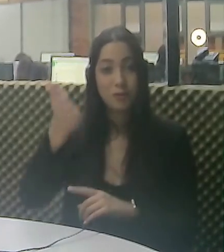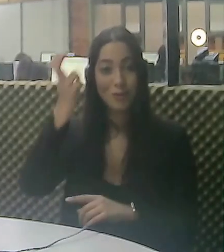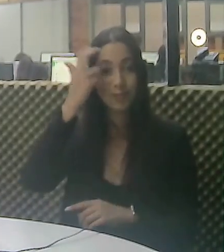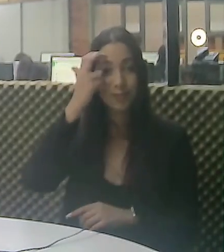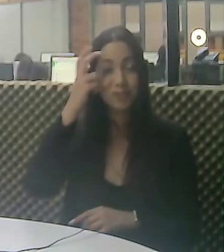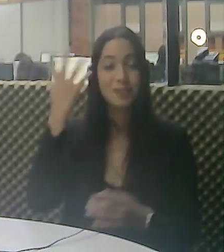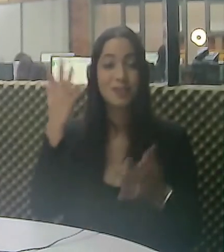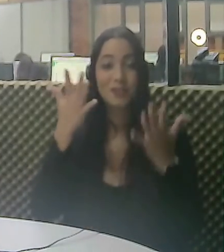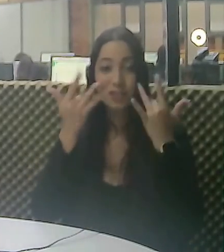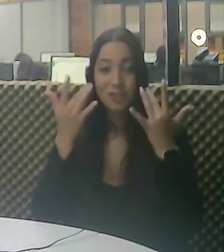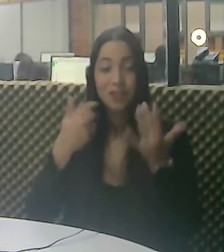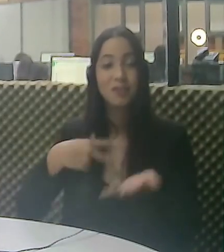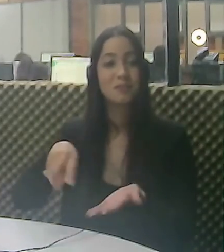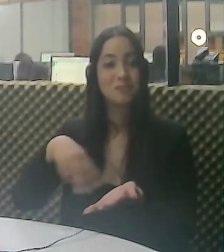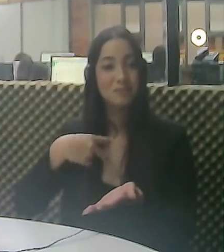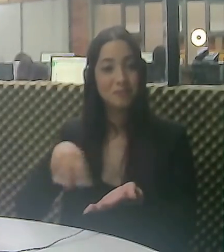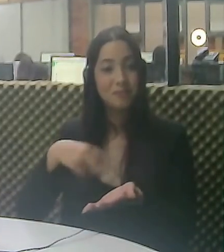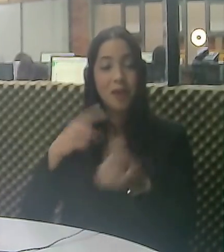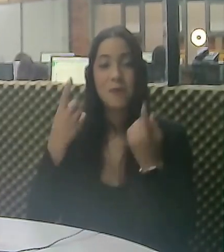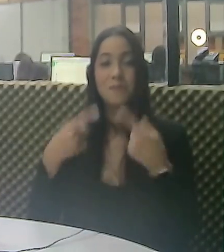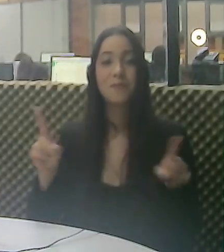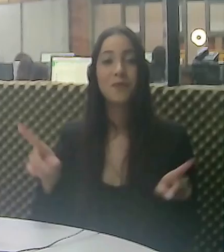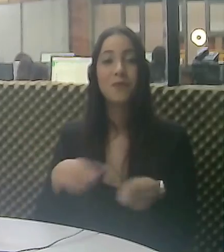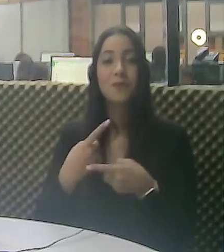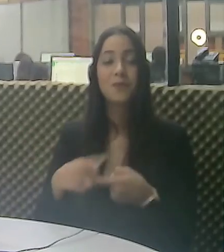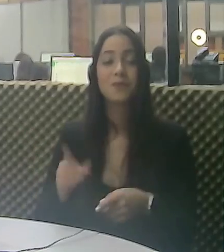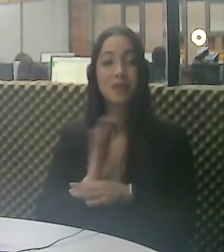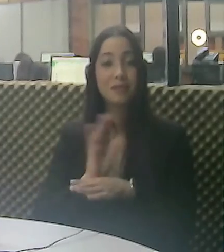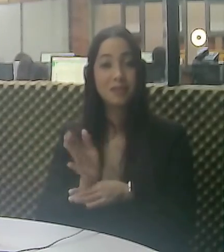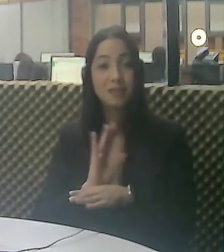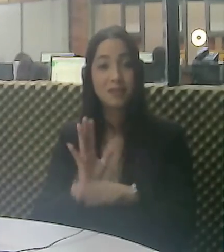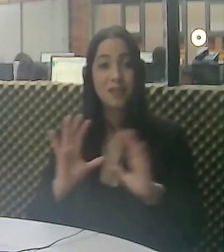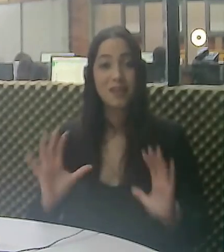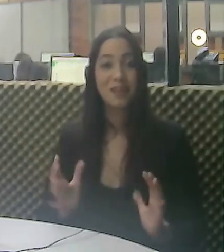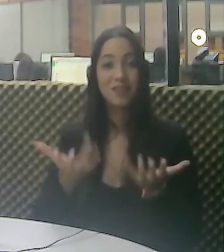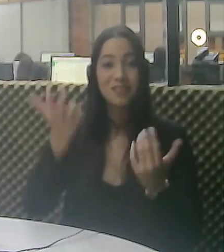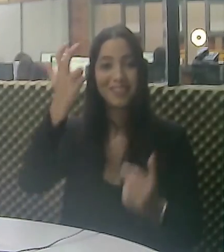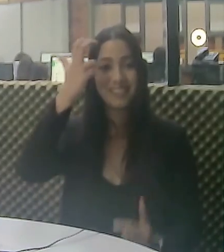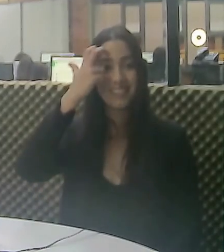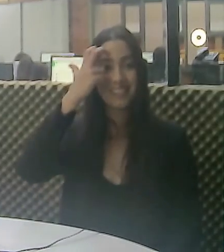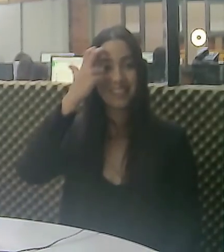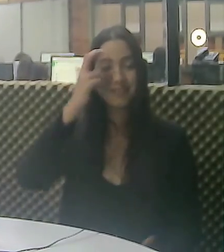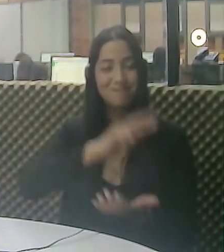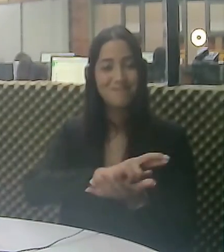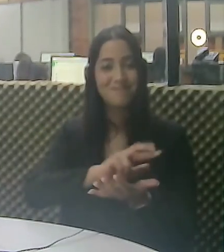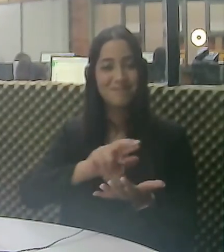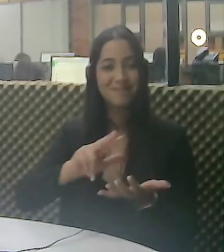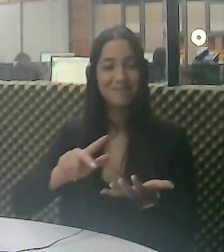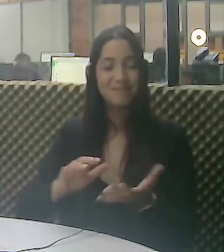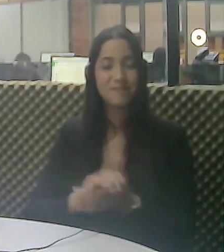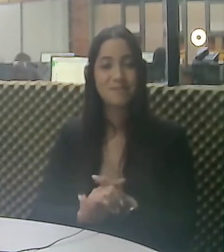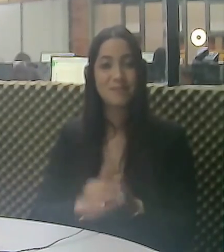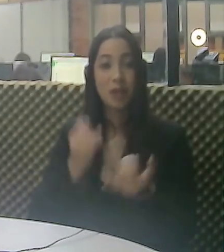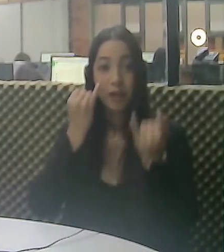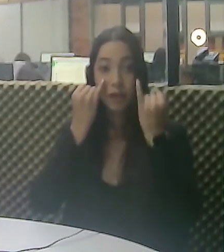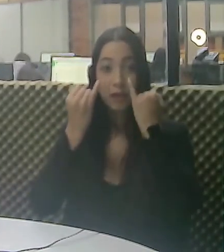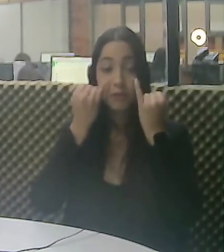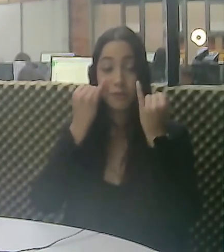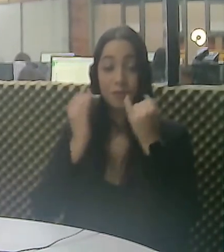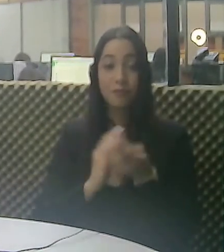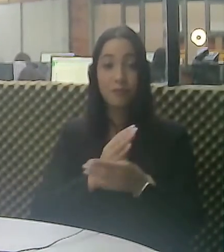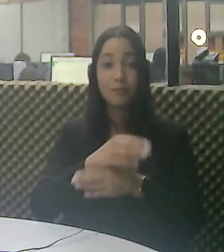de teatro Dança música audiovisual e eventos culturais diversos mais informações